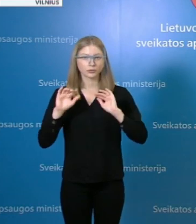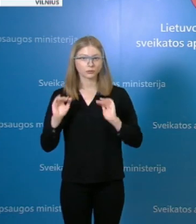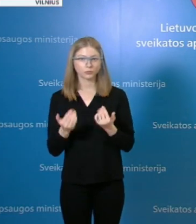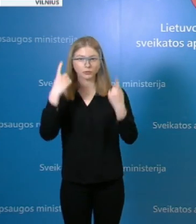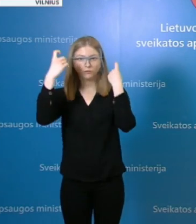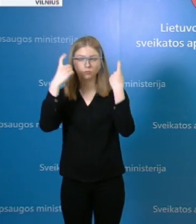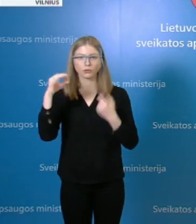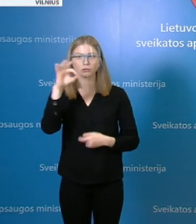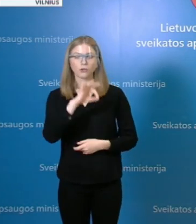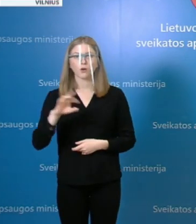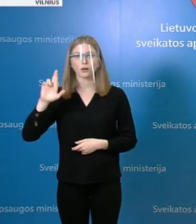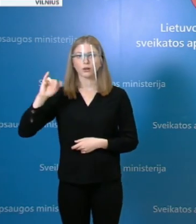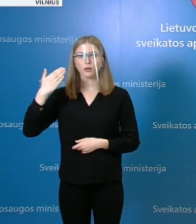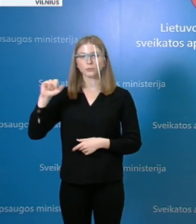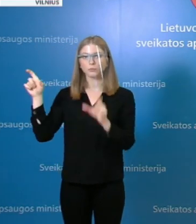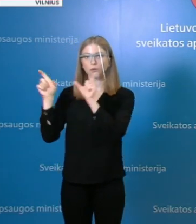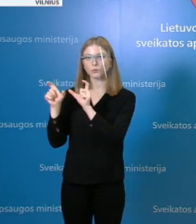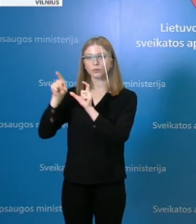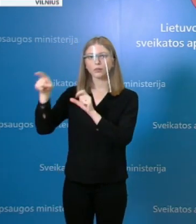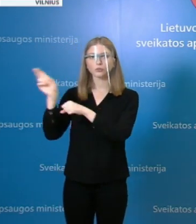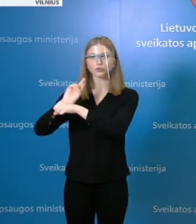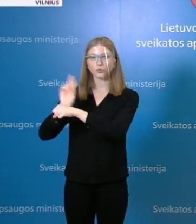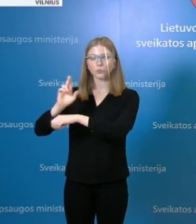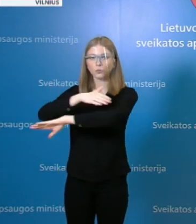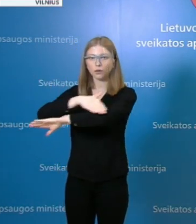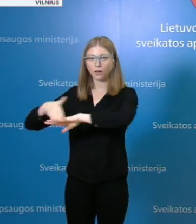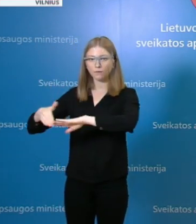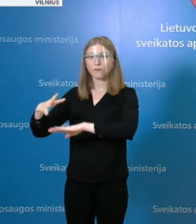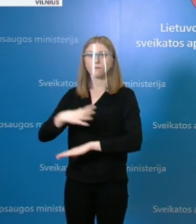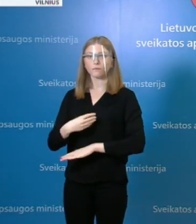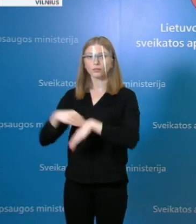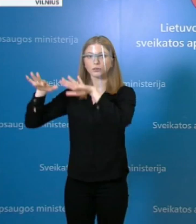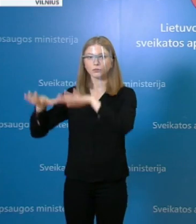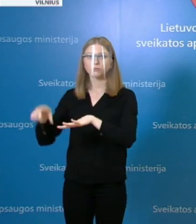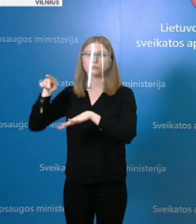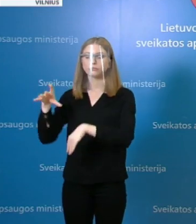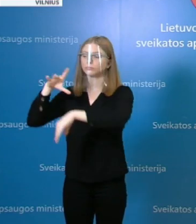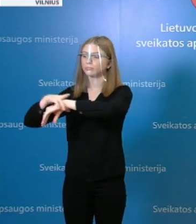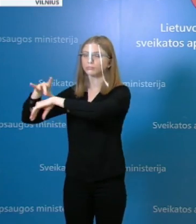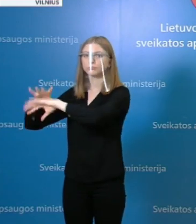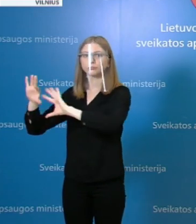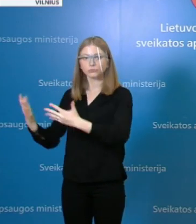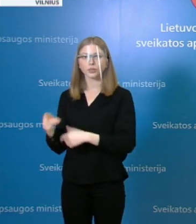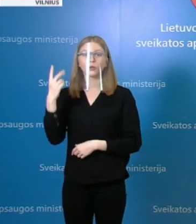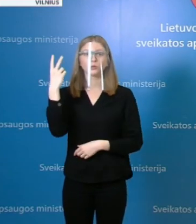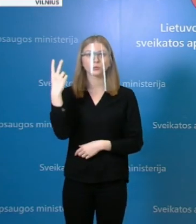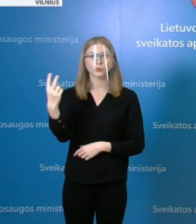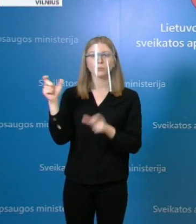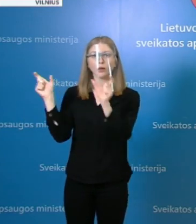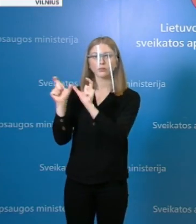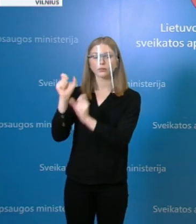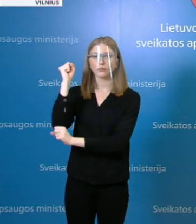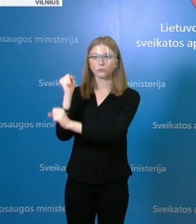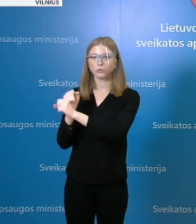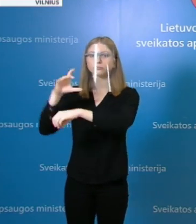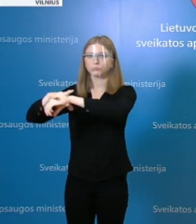apžvelgti UAB Rimi Lietuva parduotuvėje Žirmūnų gatvėje Vilniuje. Nustatytus atvejus susirgo du parduotuvės darbuotojai. Informacija